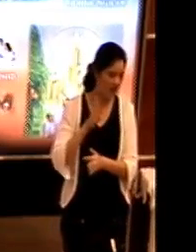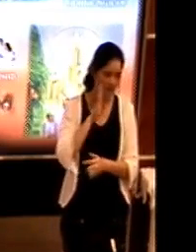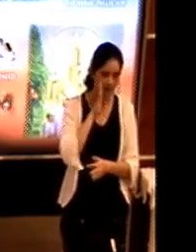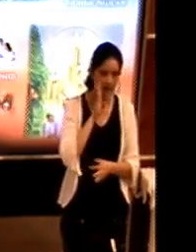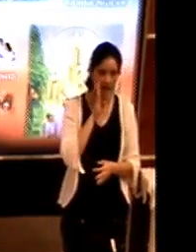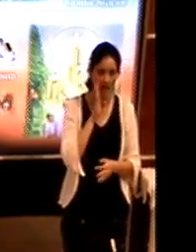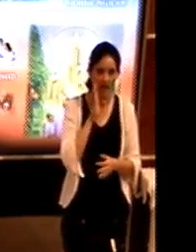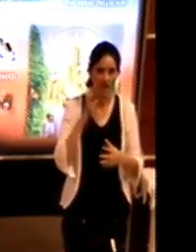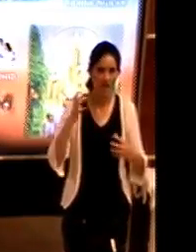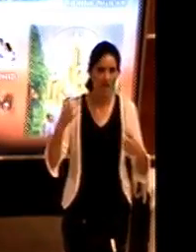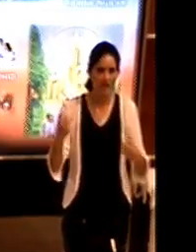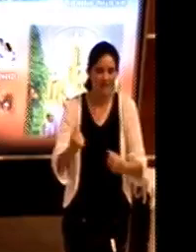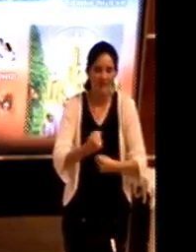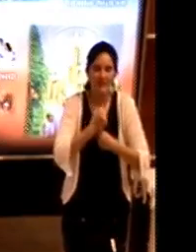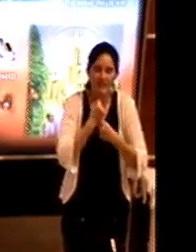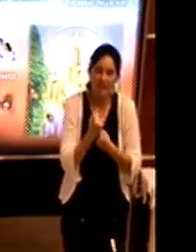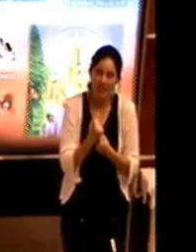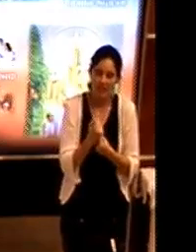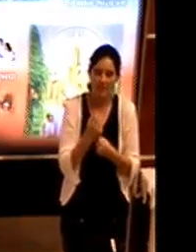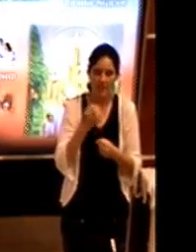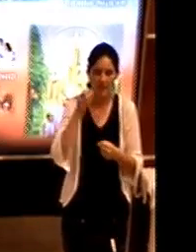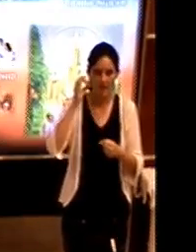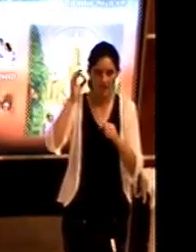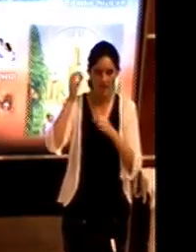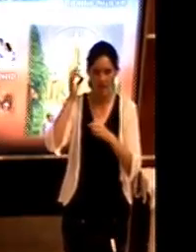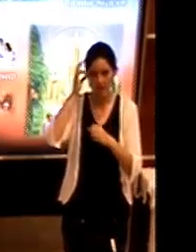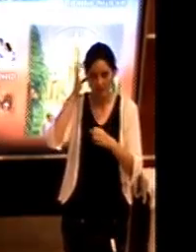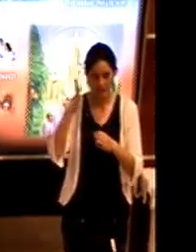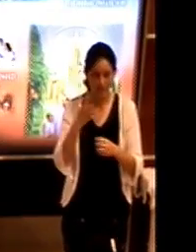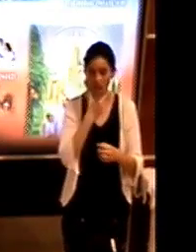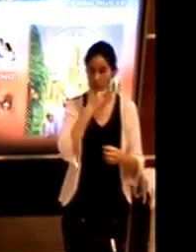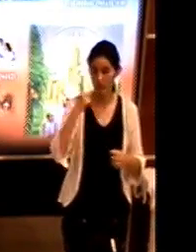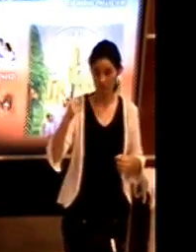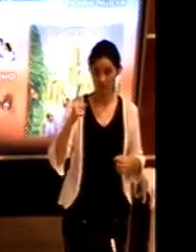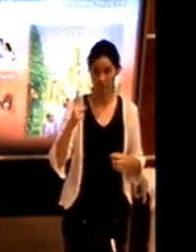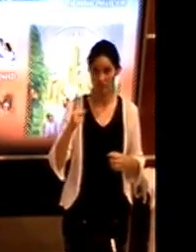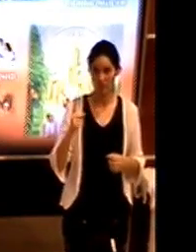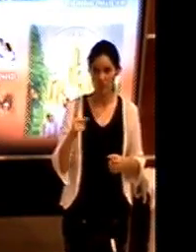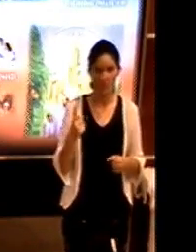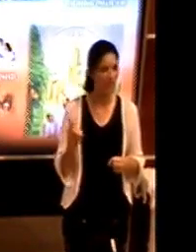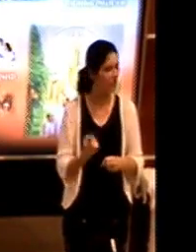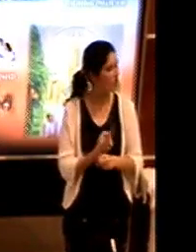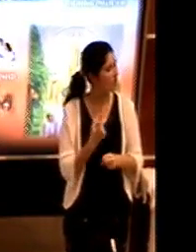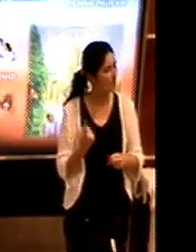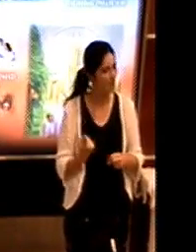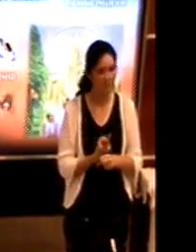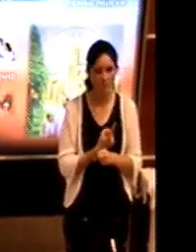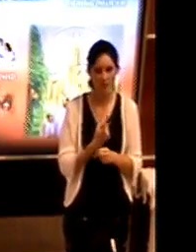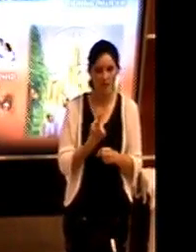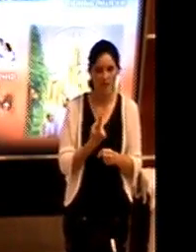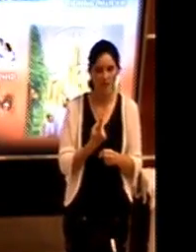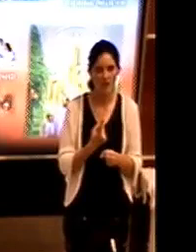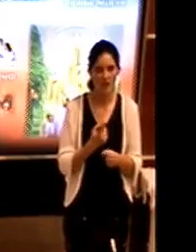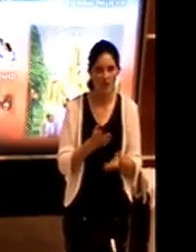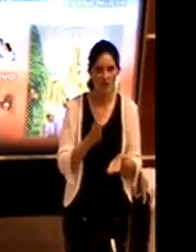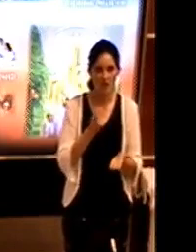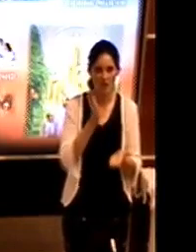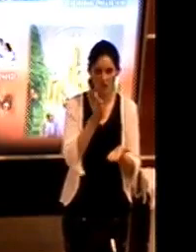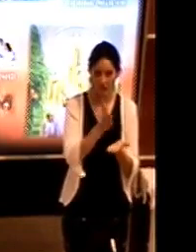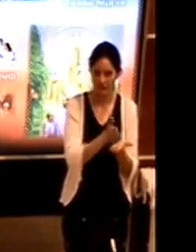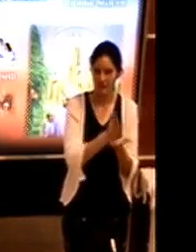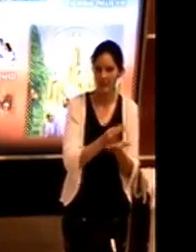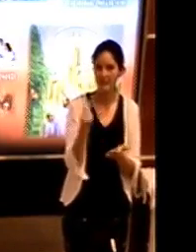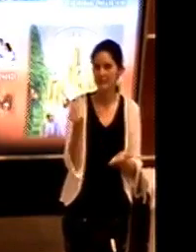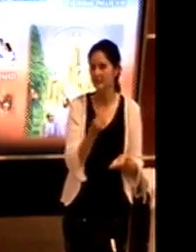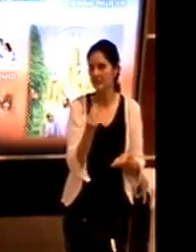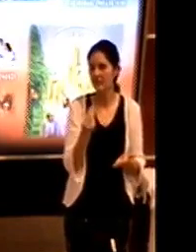de Dios. No se puede tampoco guardar el sábado, hermanos, sin soltar esas bolitas, sin soltar el